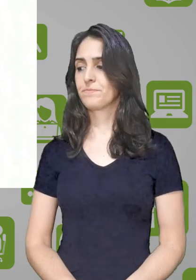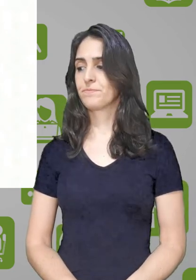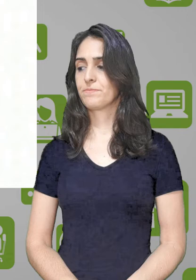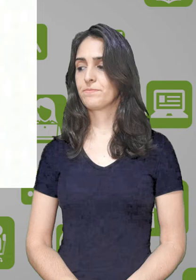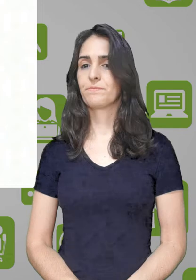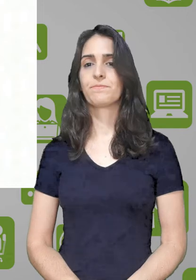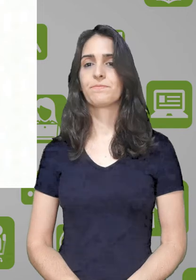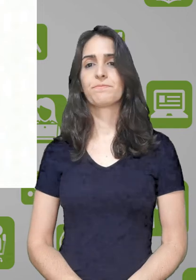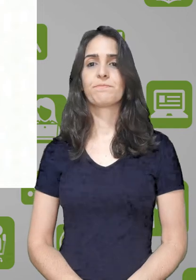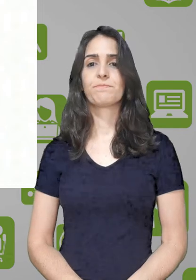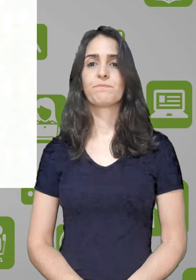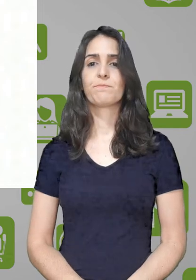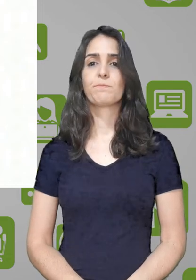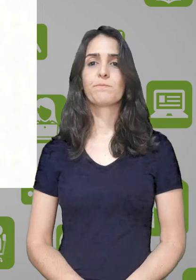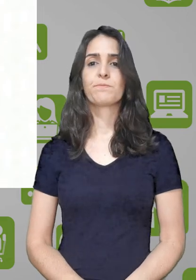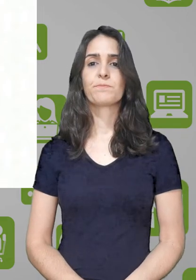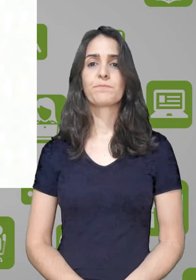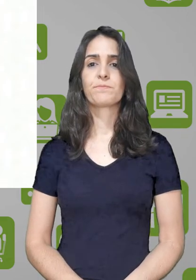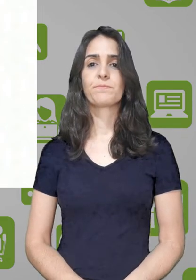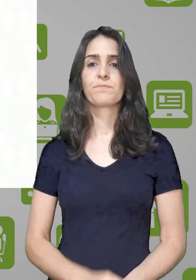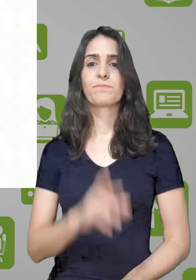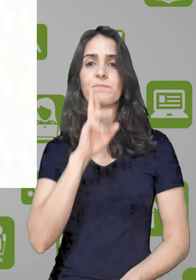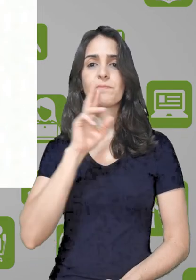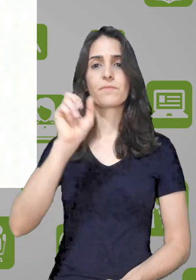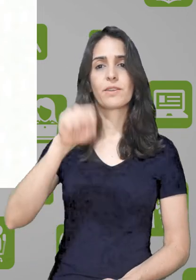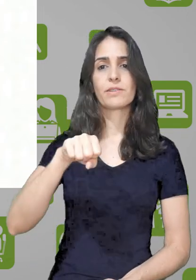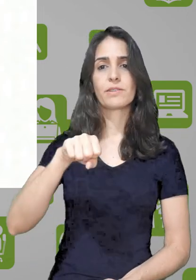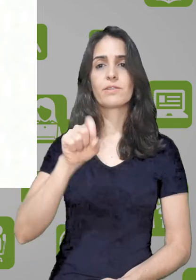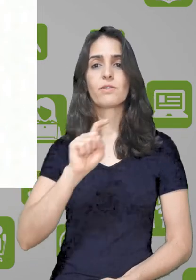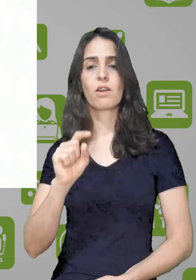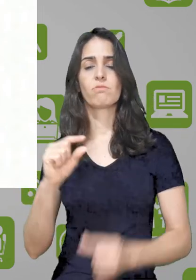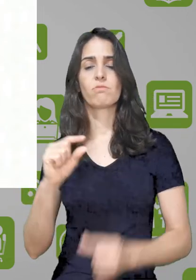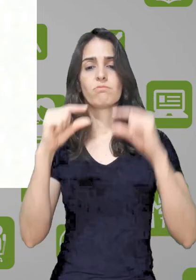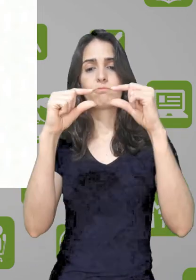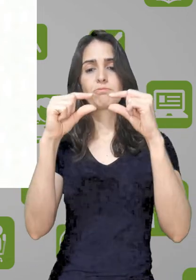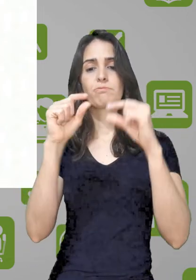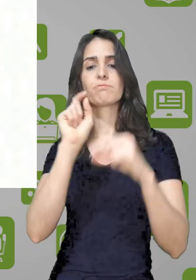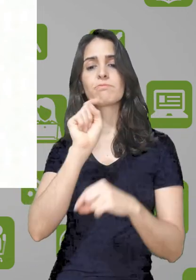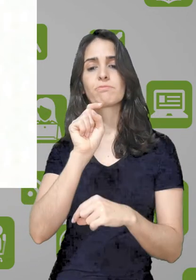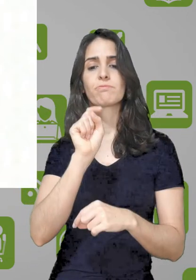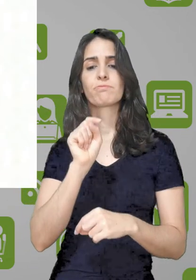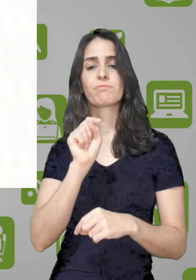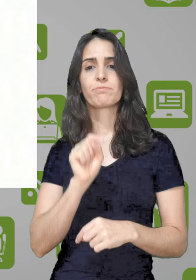atividade avaliada, atividade avaliativa, uma tarefa